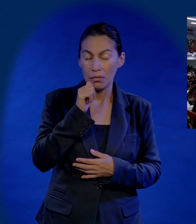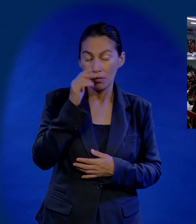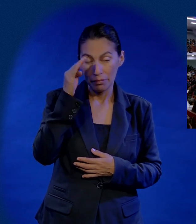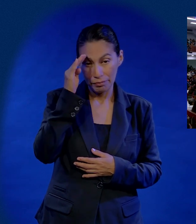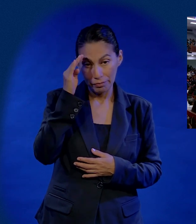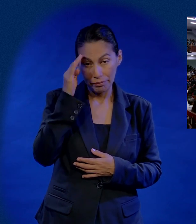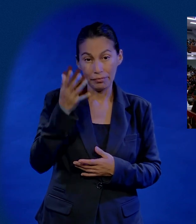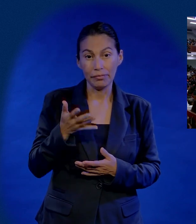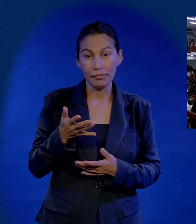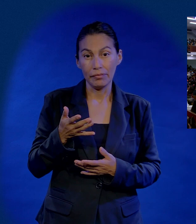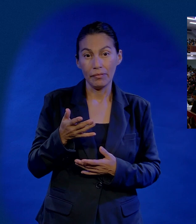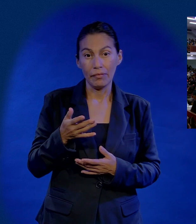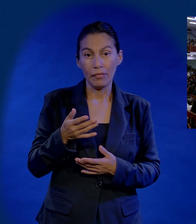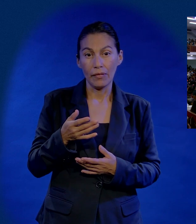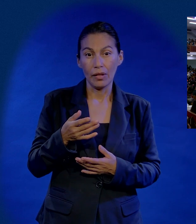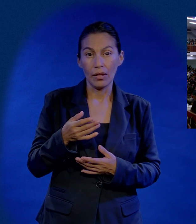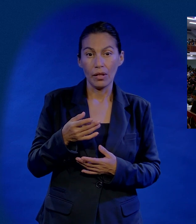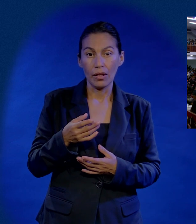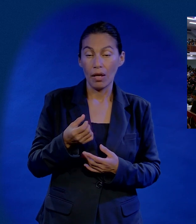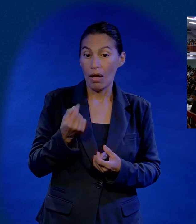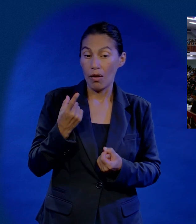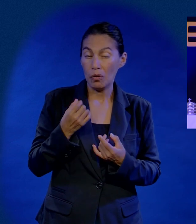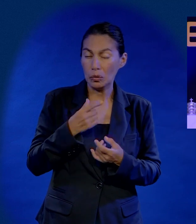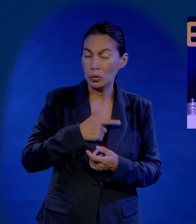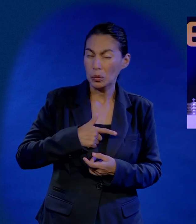siempre ha sido un hombre muy, muy habilidoso.